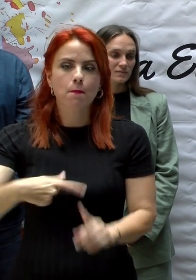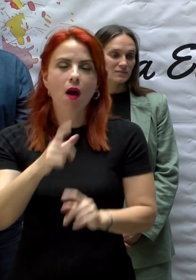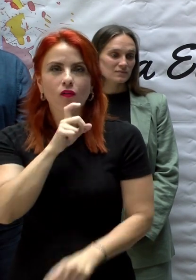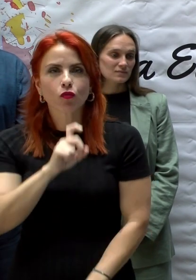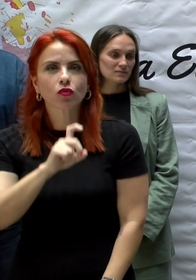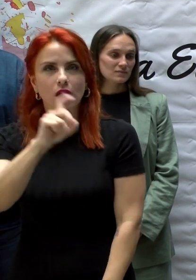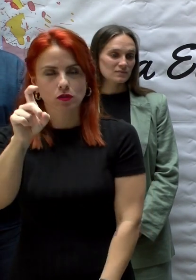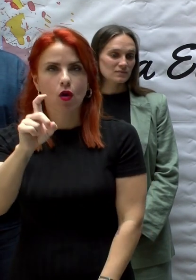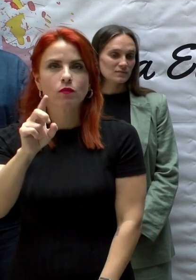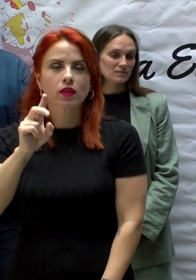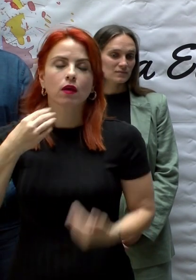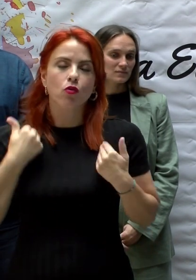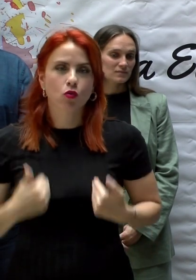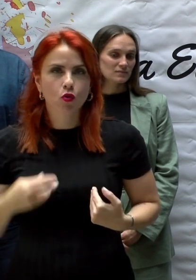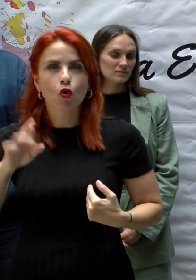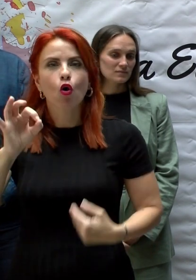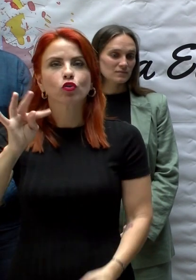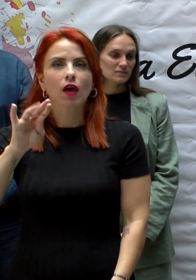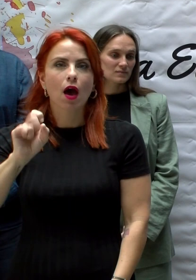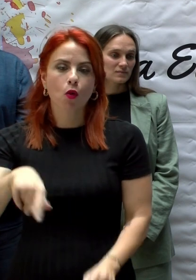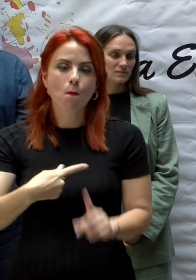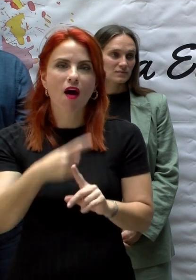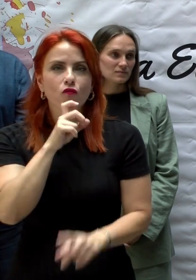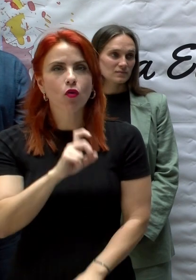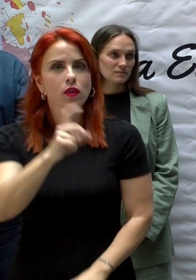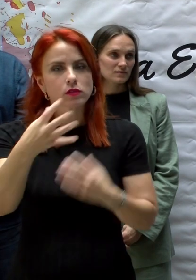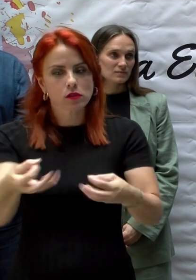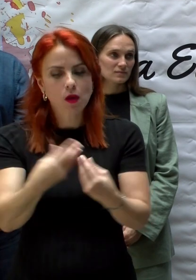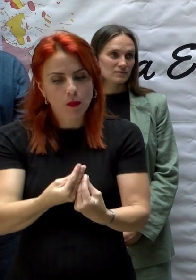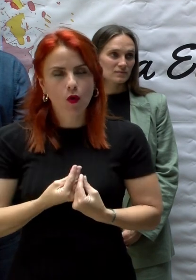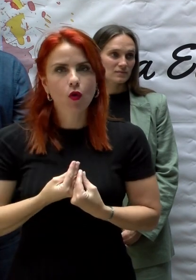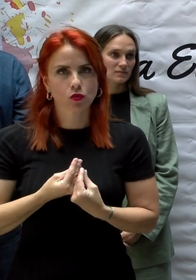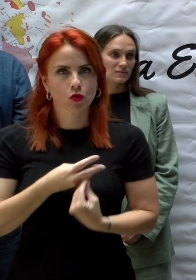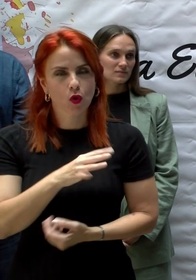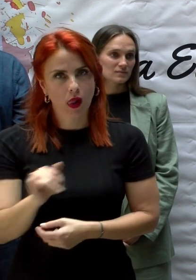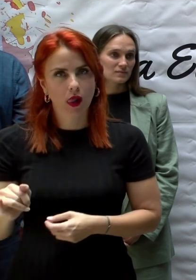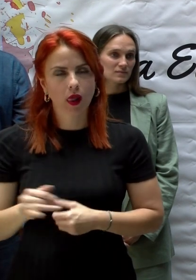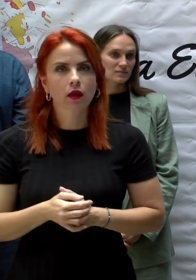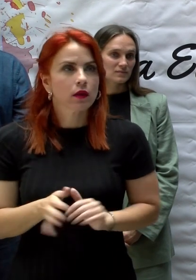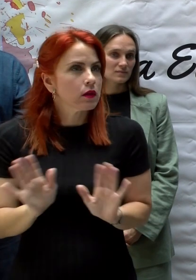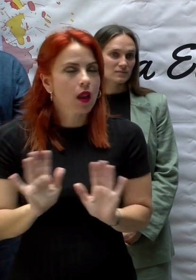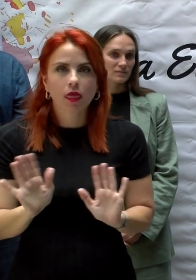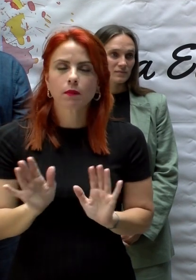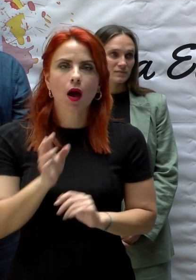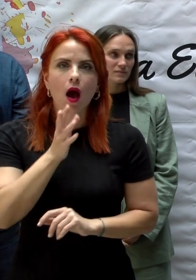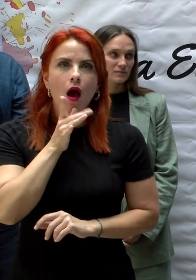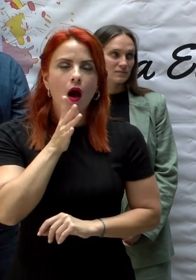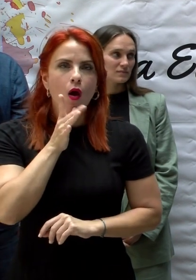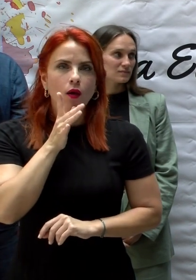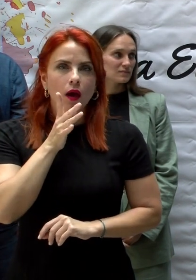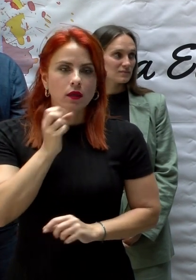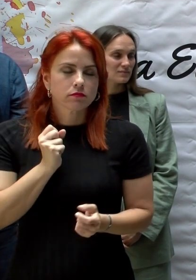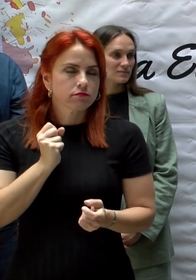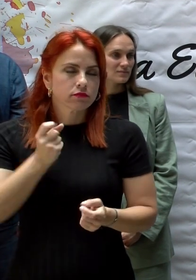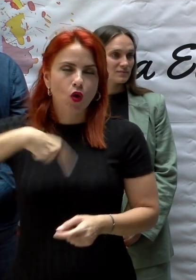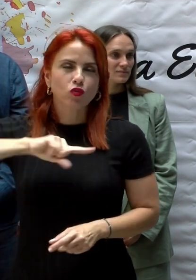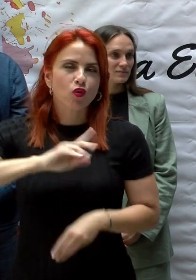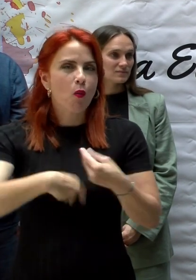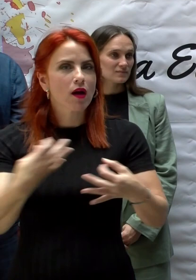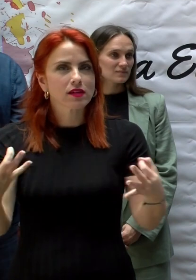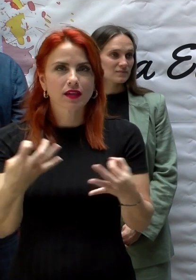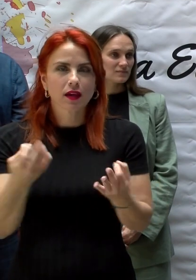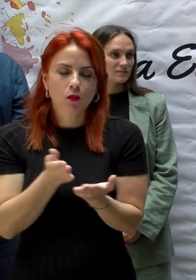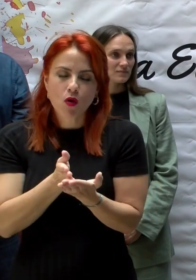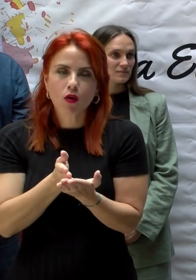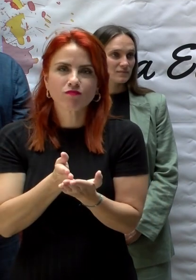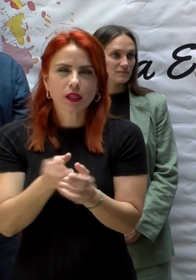a la Fundación por estar siempre ahí. Y nada más, vamos a seguir apostando por esta hoja de